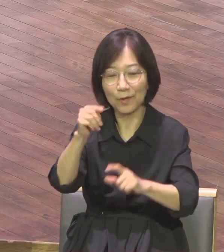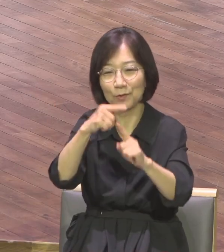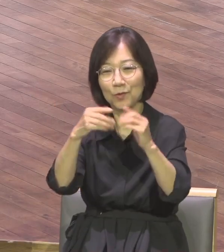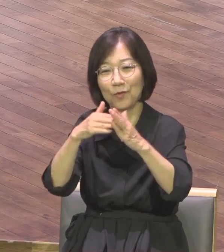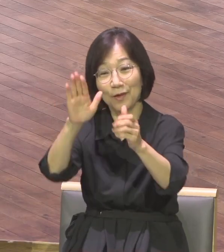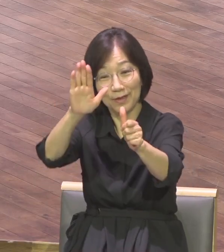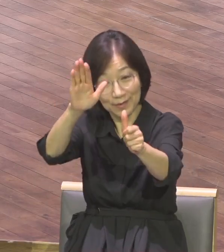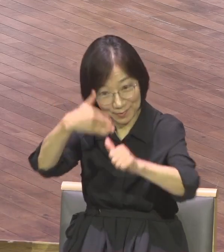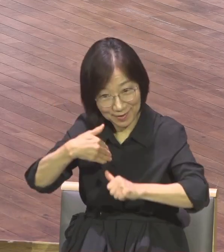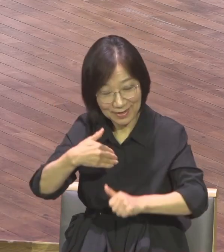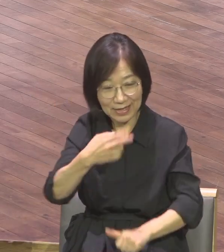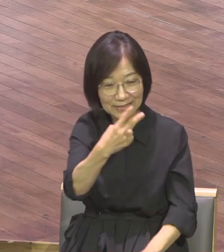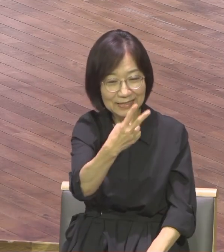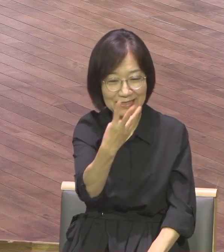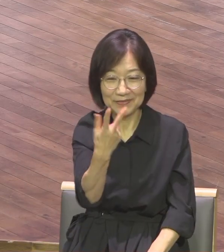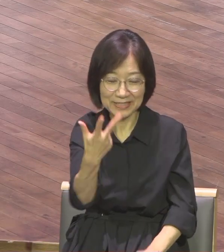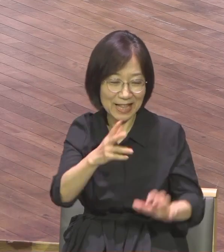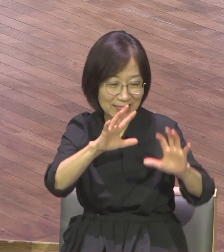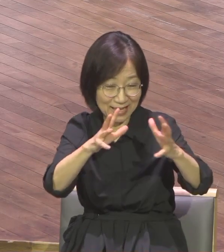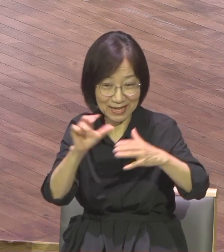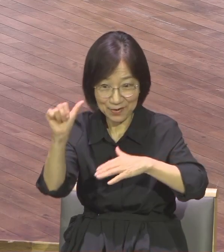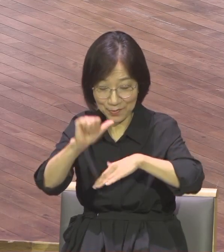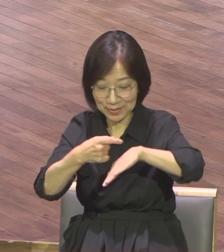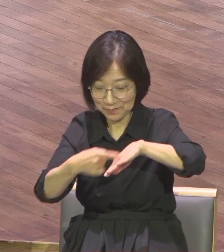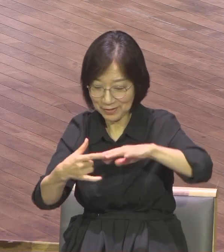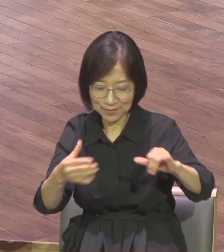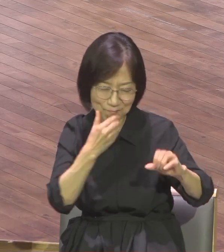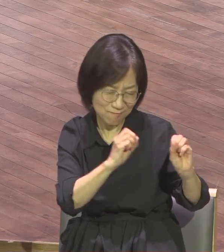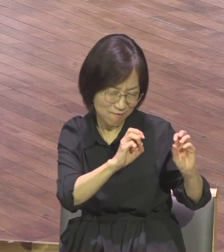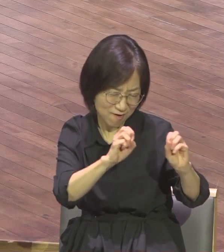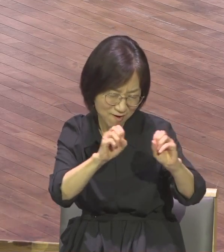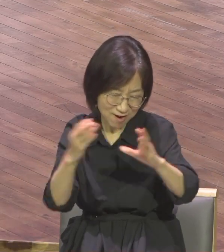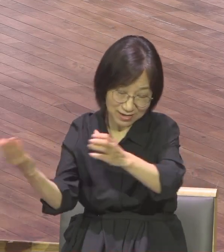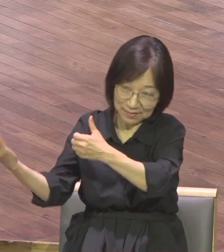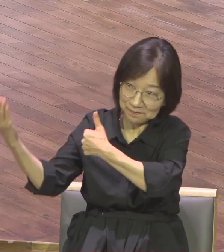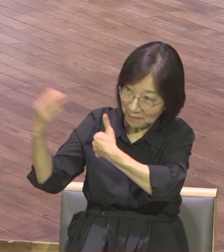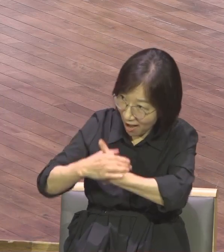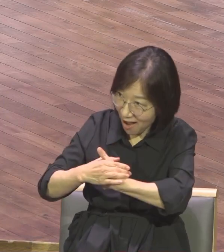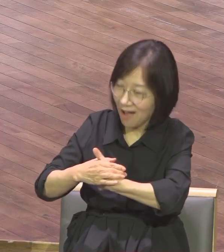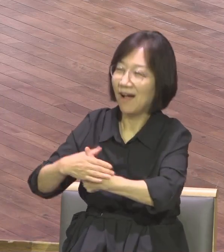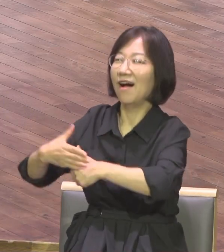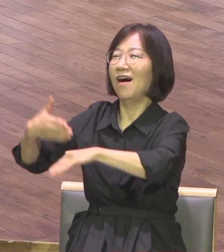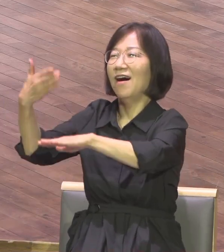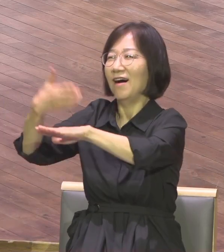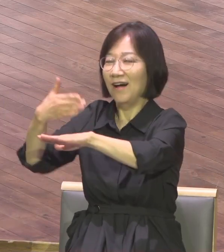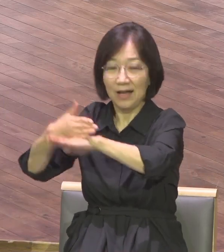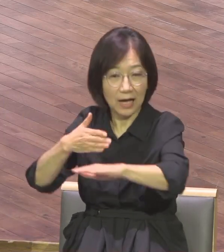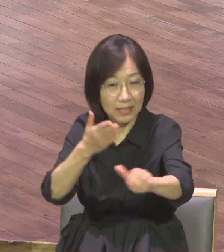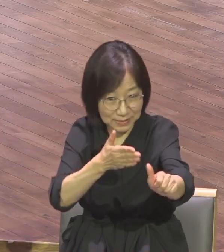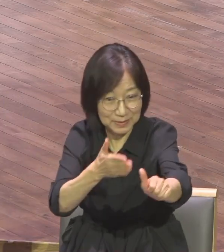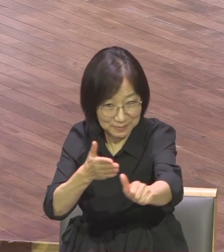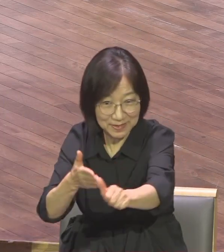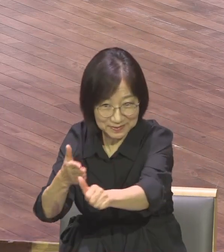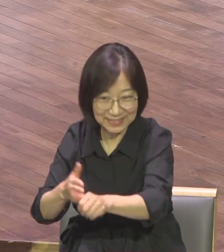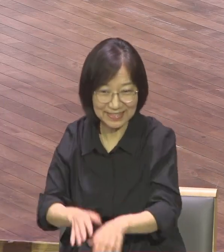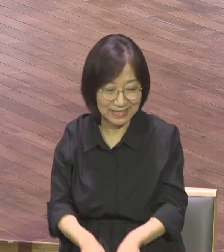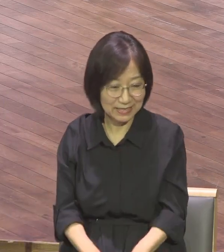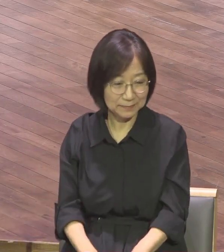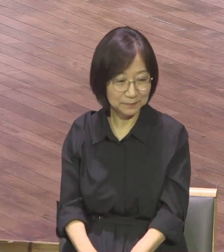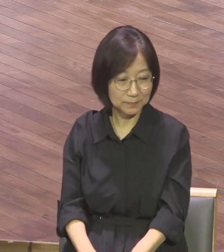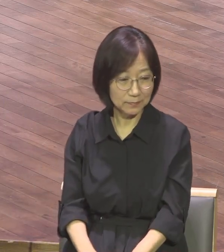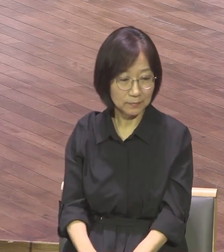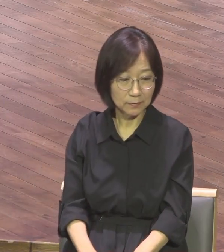3천 나라 5천적 복마에 쓰임 받는 은혜를 주신 것도 감사하시기 바랍니다. 오늘 오다 보니까 이제 어제 다